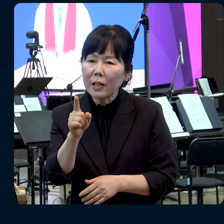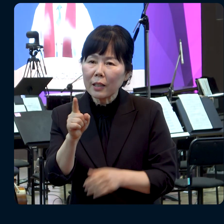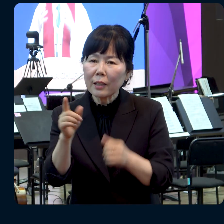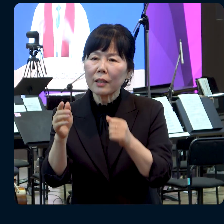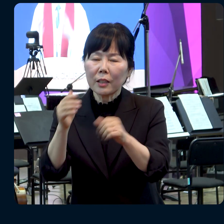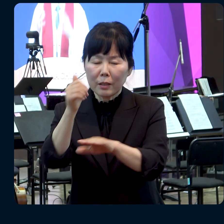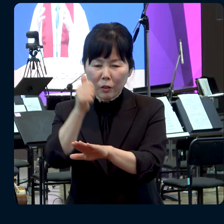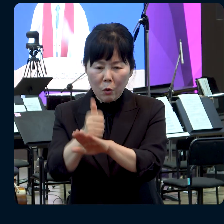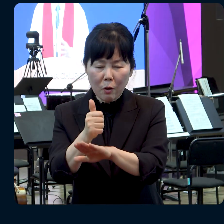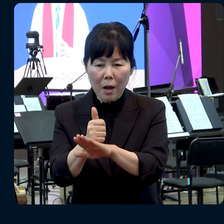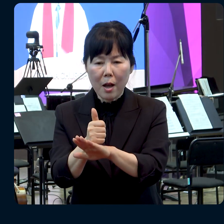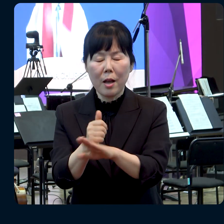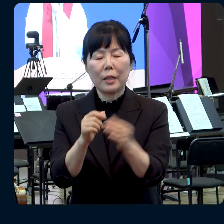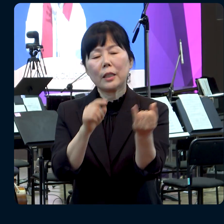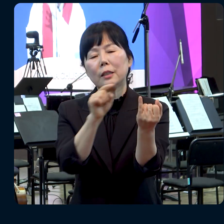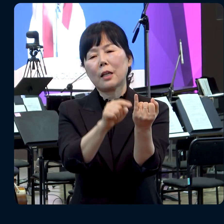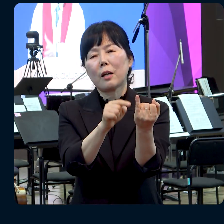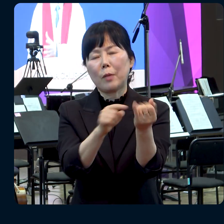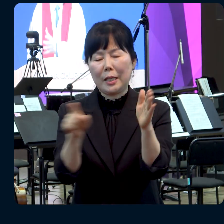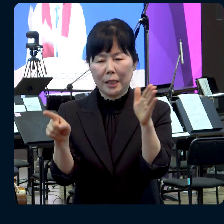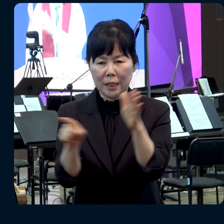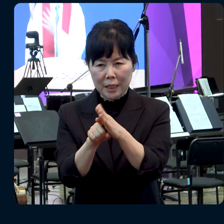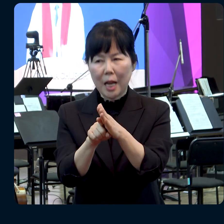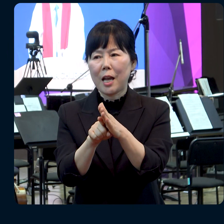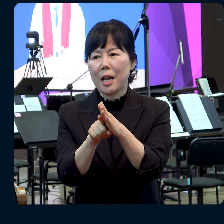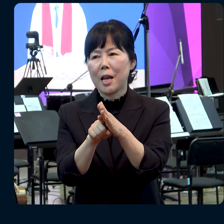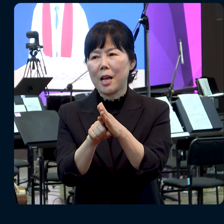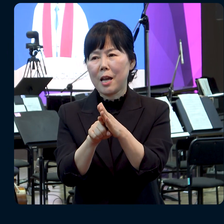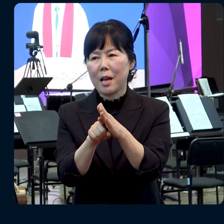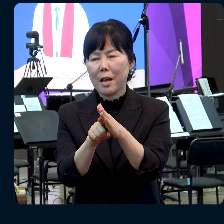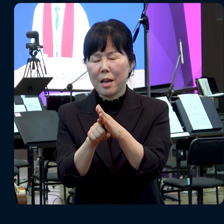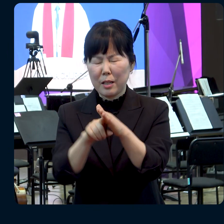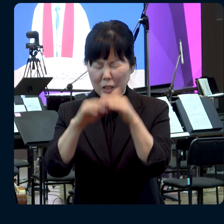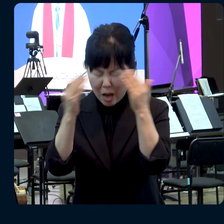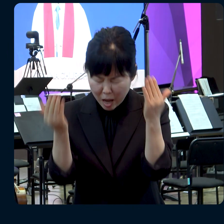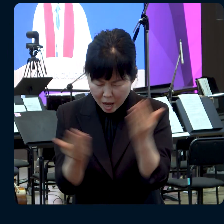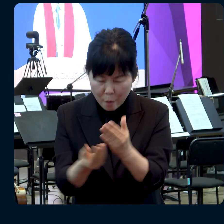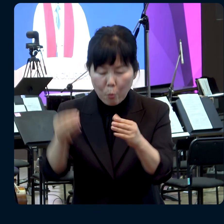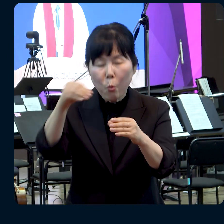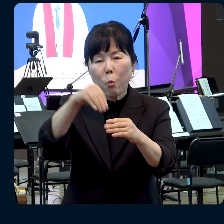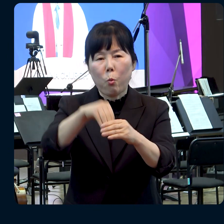만난 막달라 마리아의 그 신앙이 다 들어가 있는 거죠.